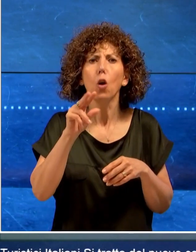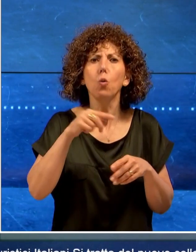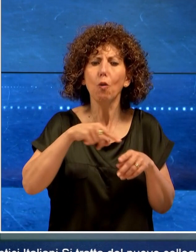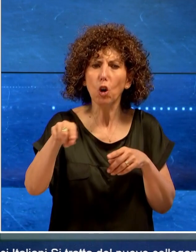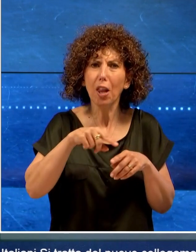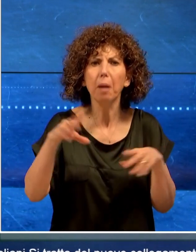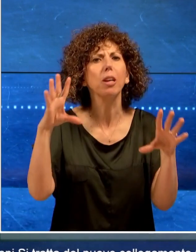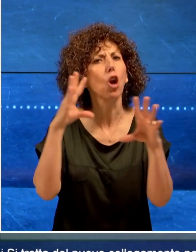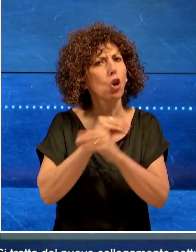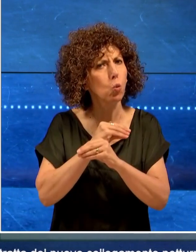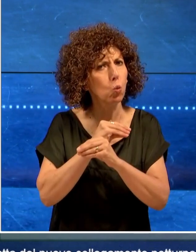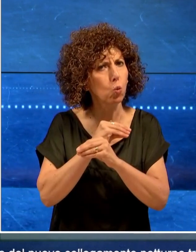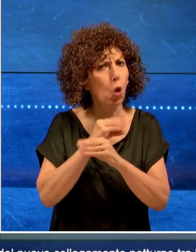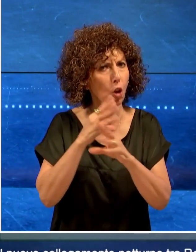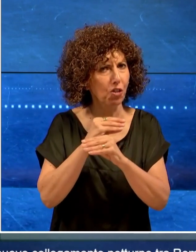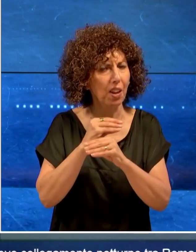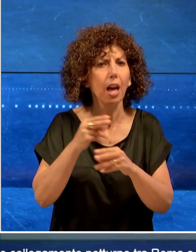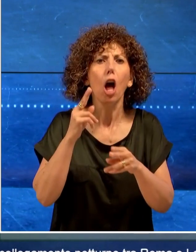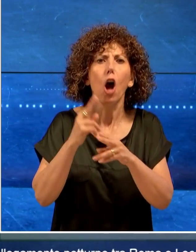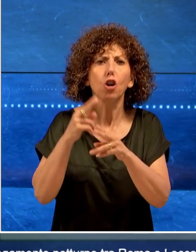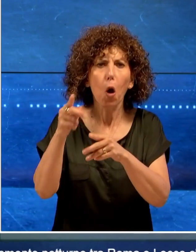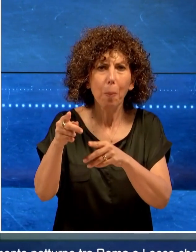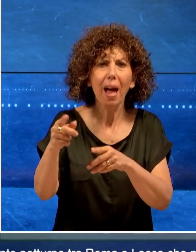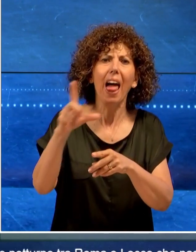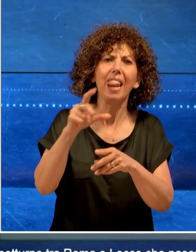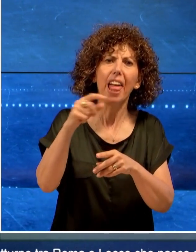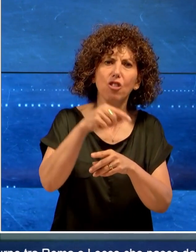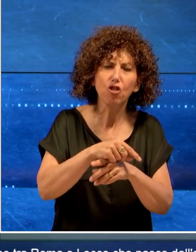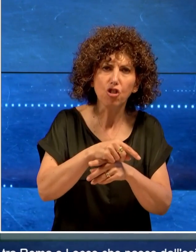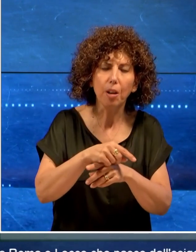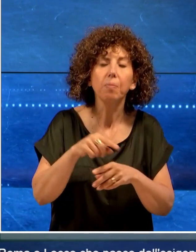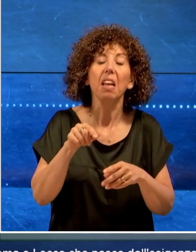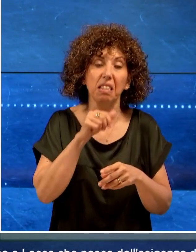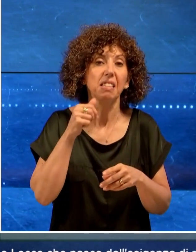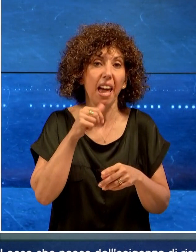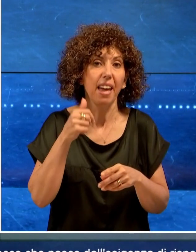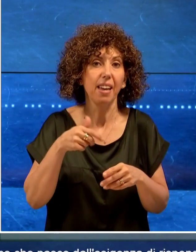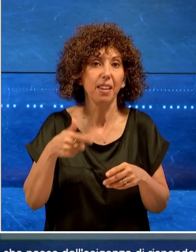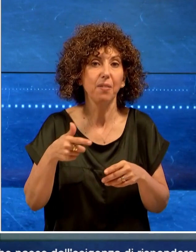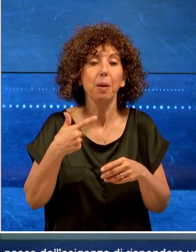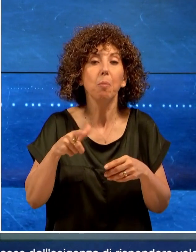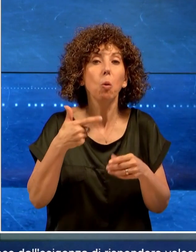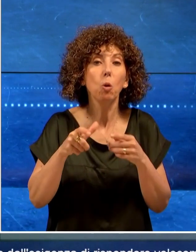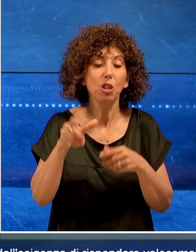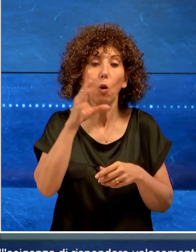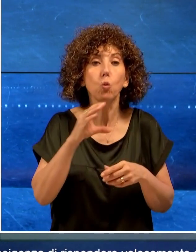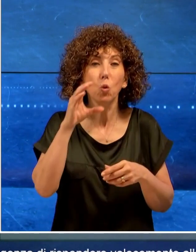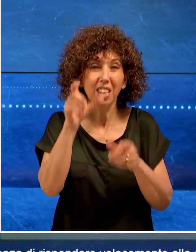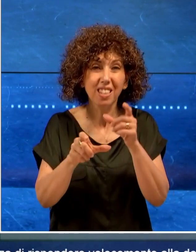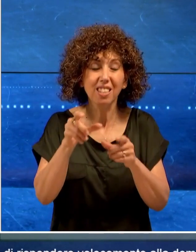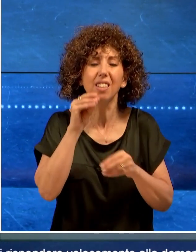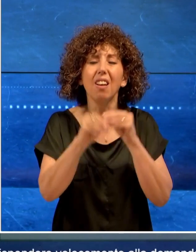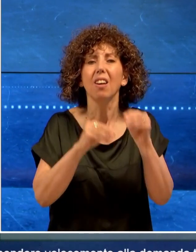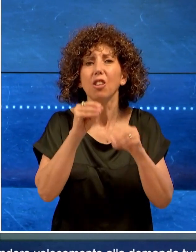notturno tra Roma e Lecce che nasce dall'esigenza di rispondere velocemente alla domanda turisti